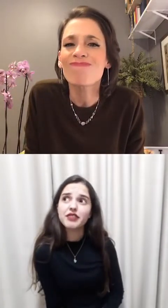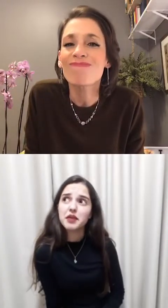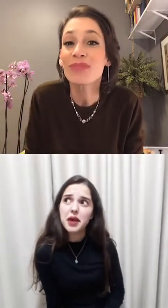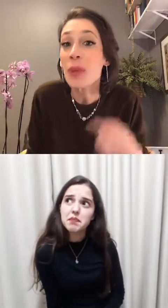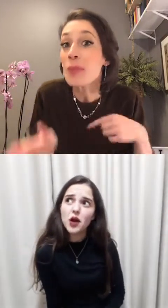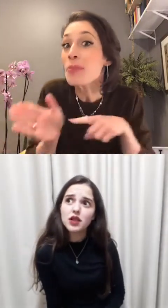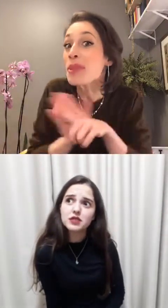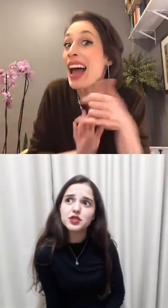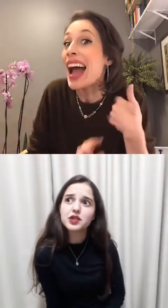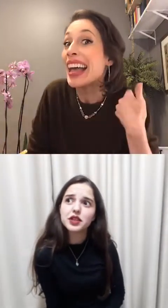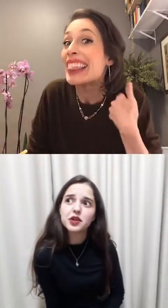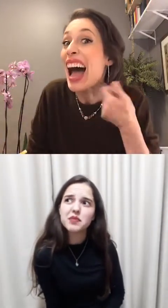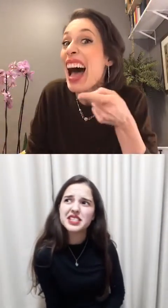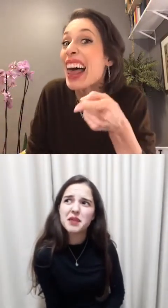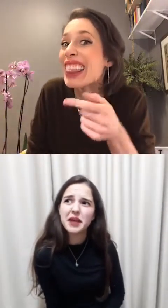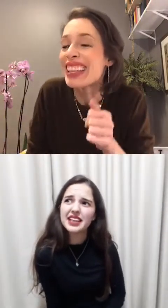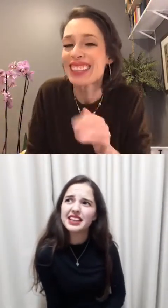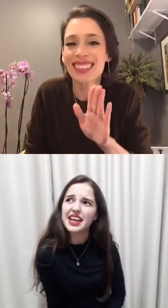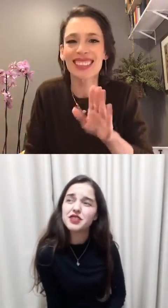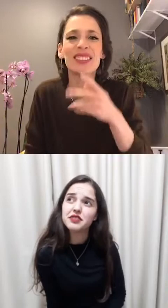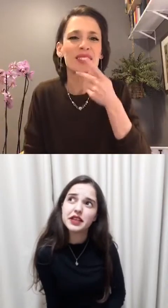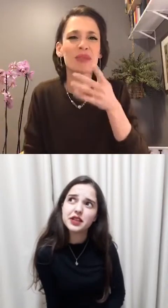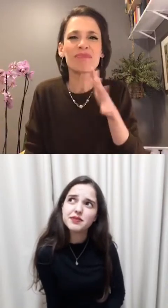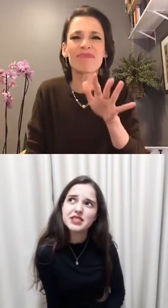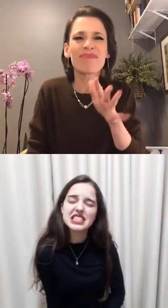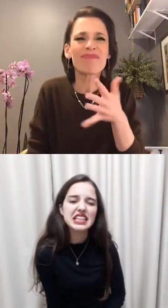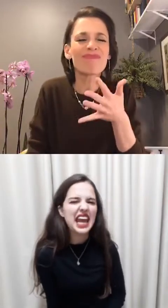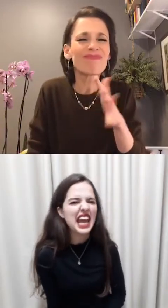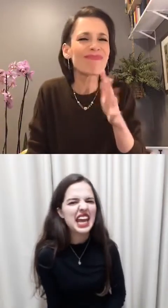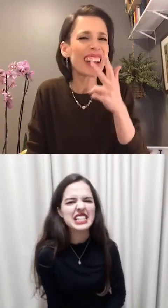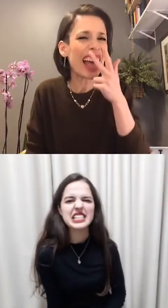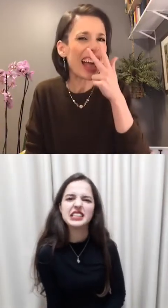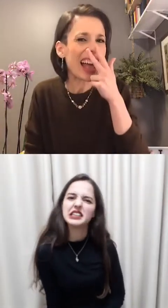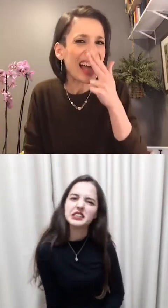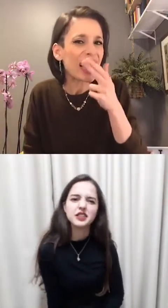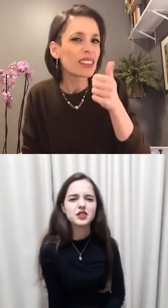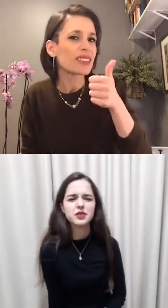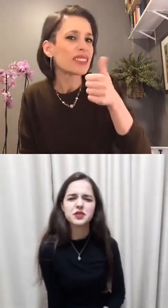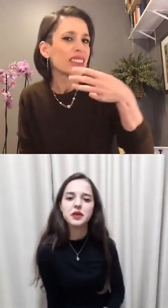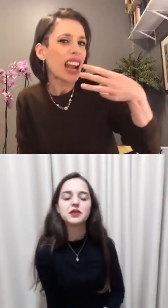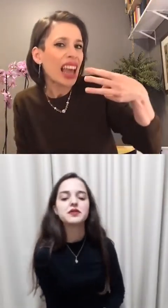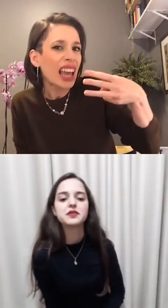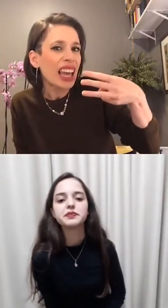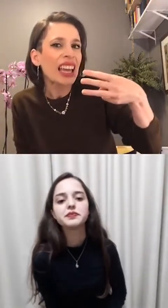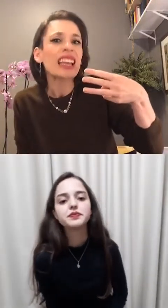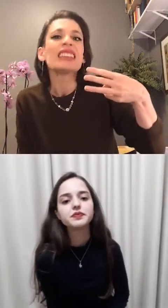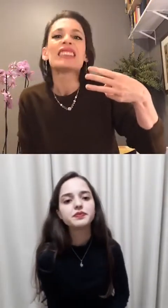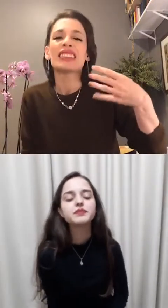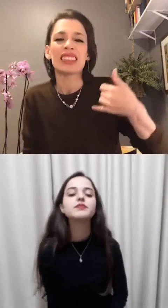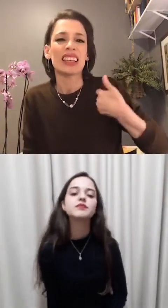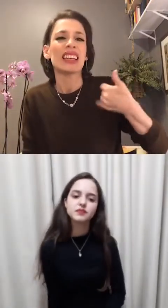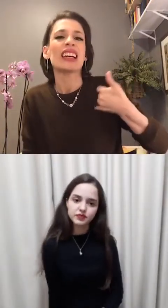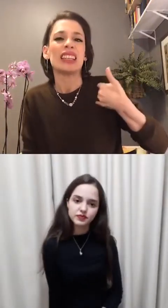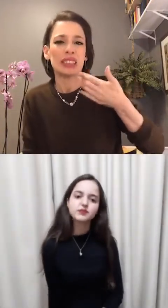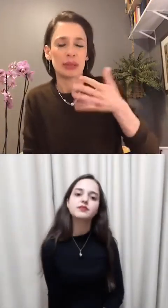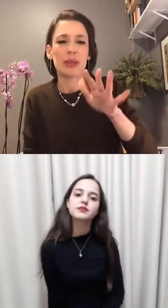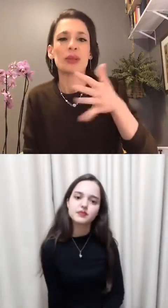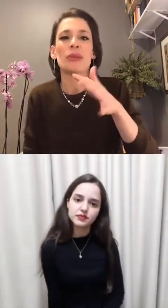Olha, foi bem próximo de quando eu comecei a aprender. Eu devia ter uns 13 anos, mais ou menos.